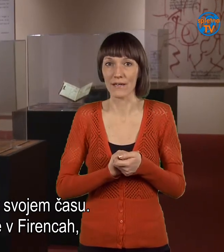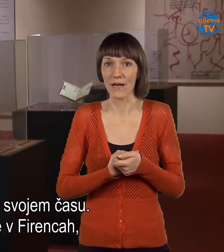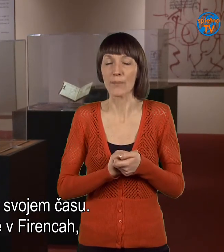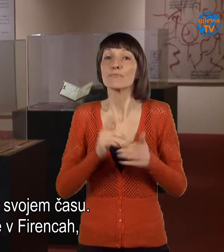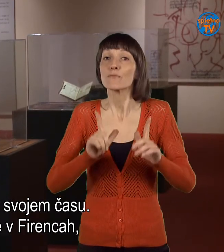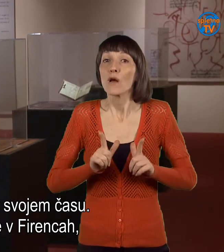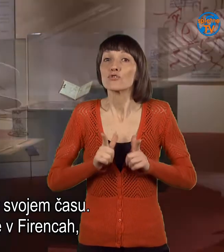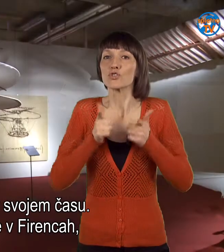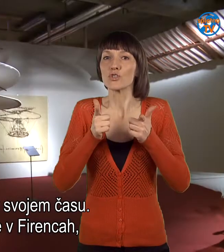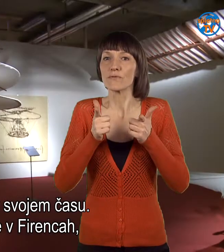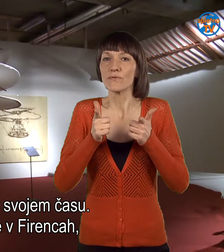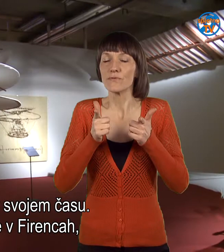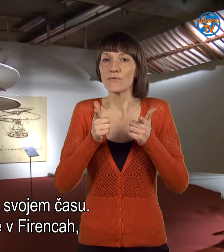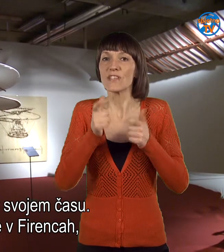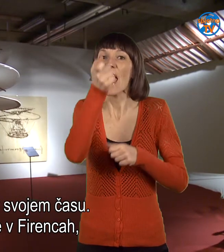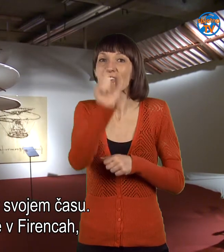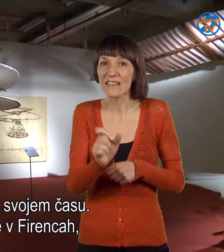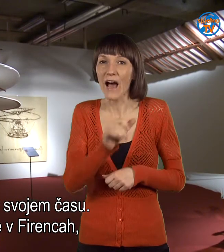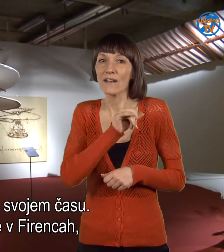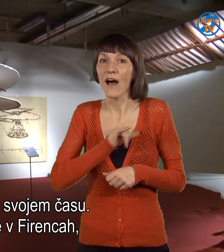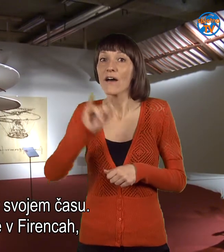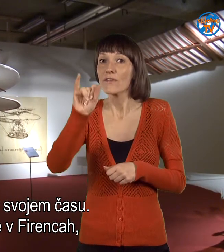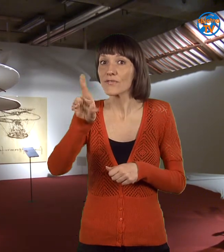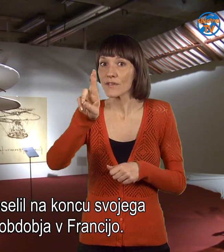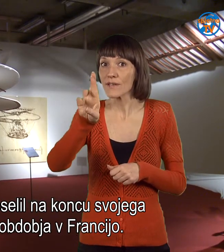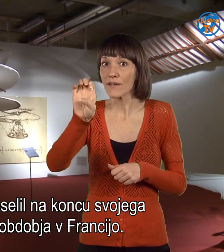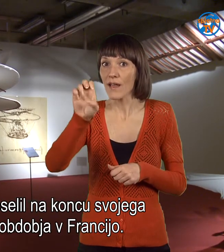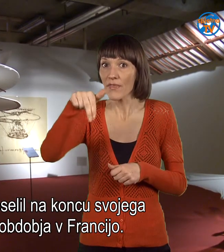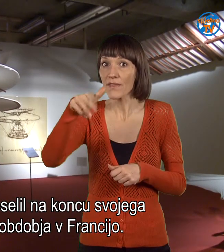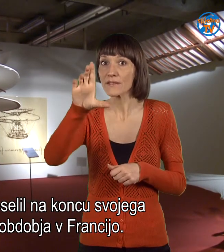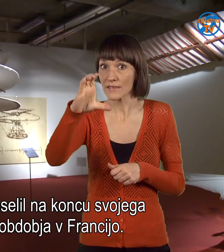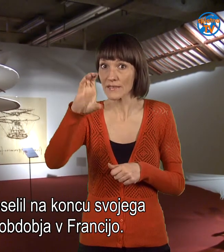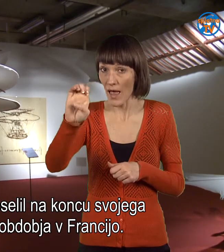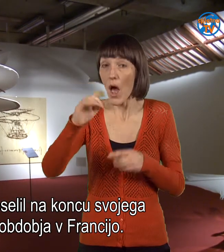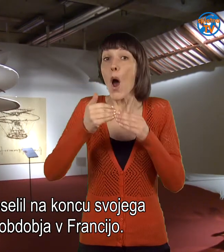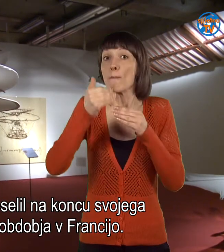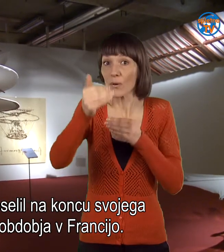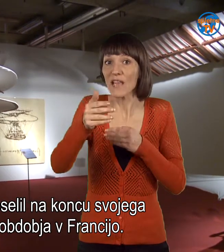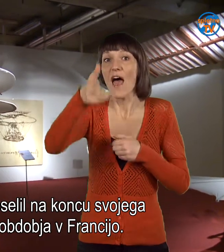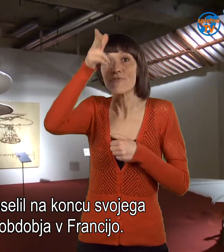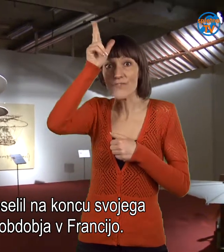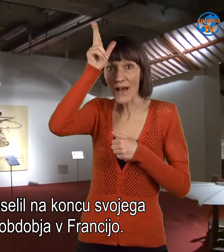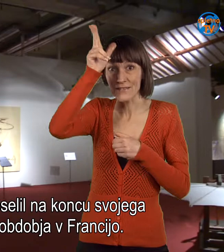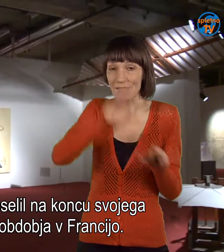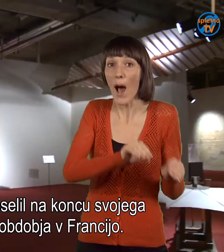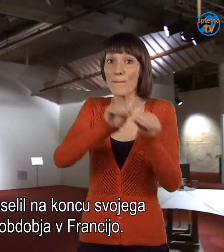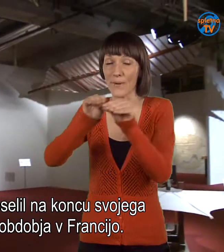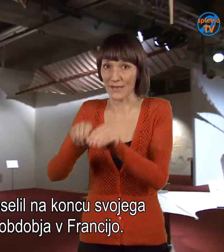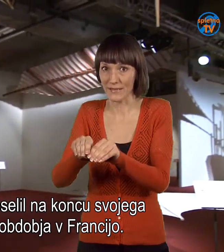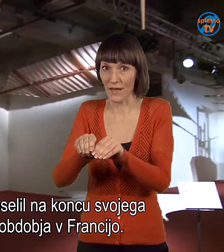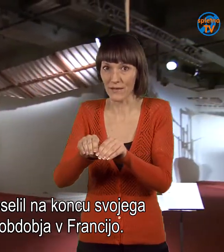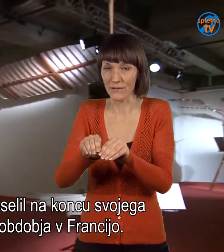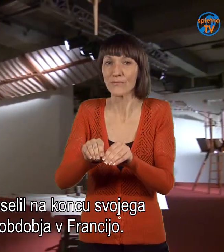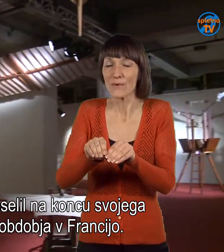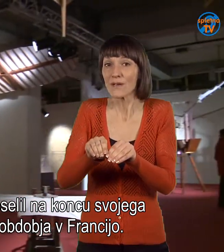v Firencah, kasneje se je preselil tudi na koncu svojega življenjskega obdobja v Francijo. Kot sem pa že povedala, je